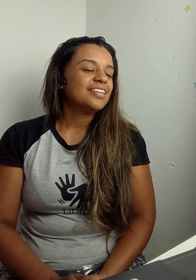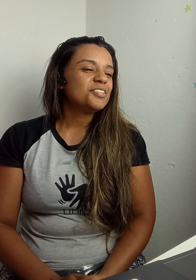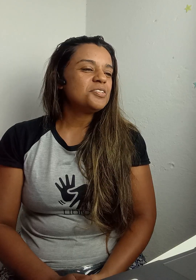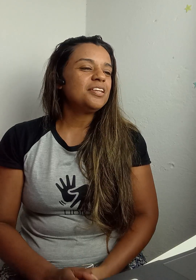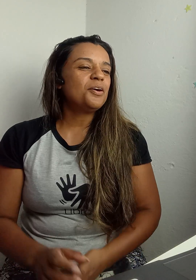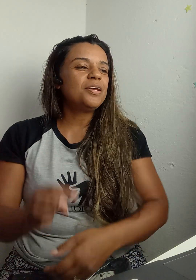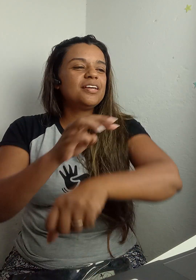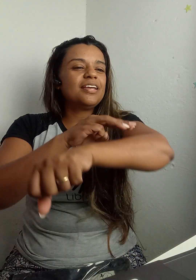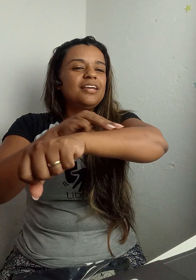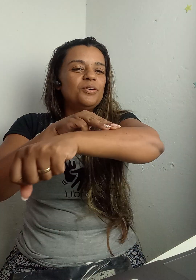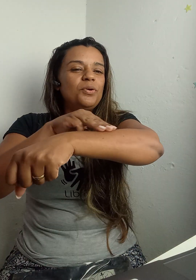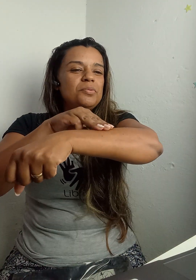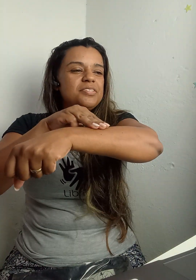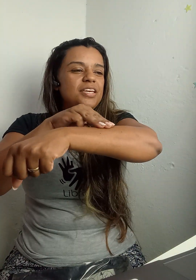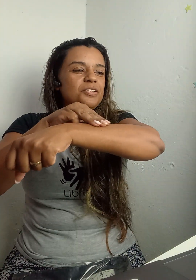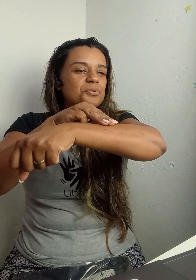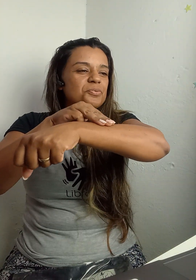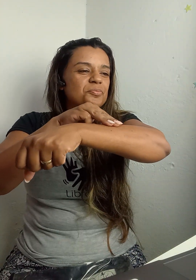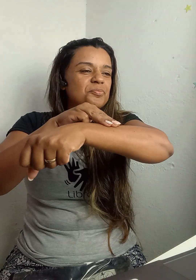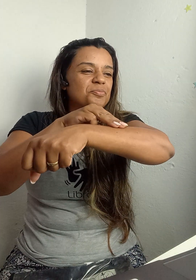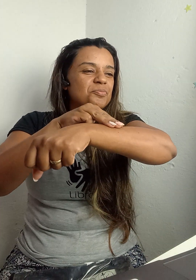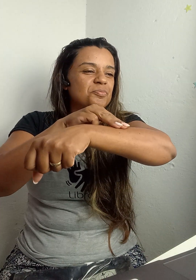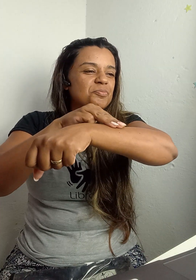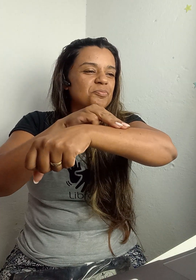O sinal é o Mzinho?